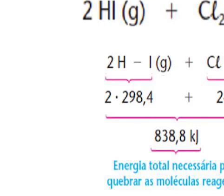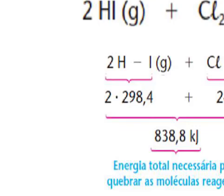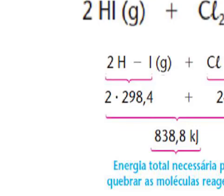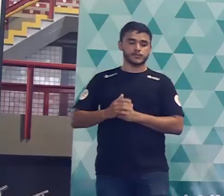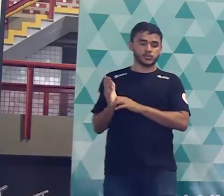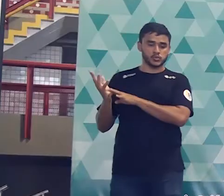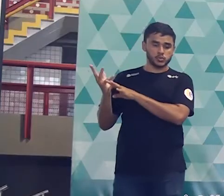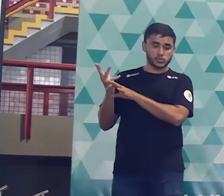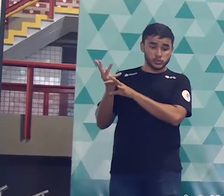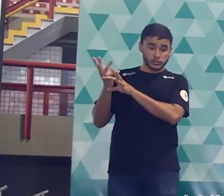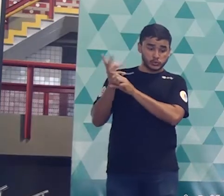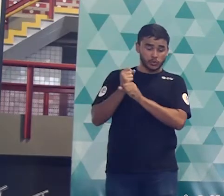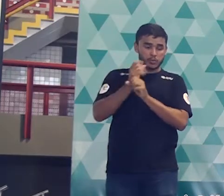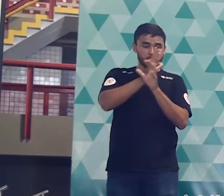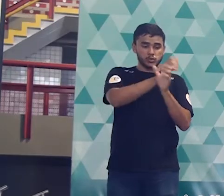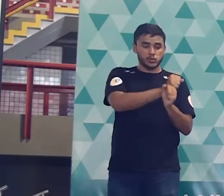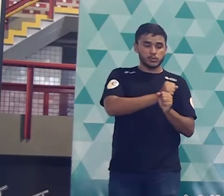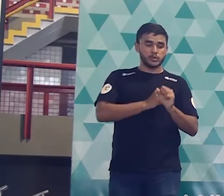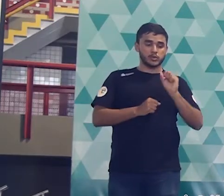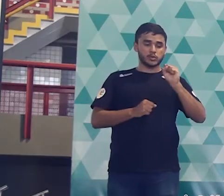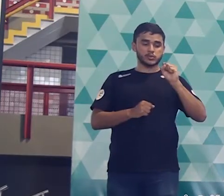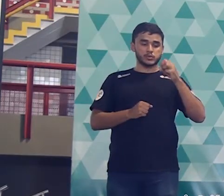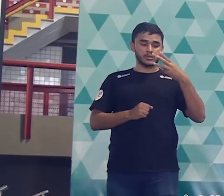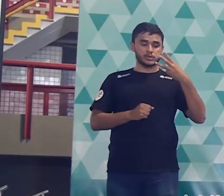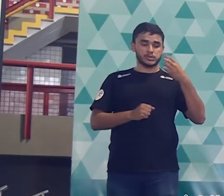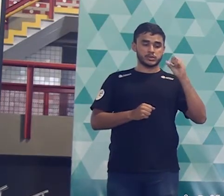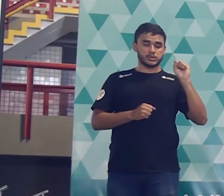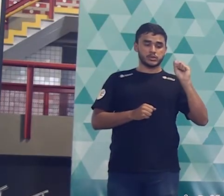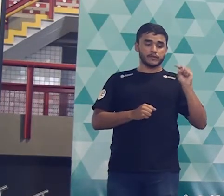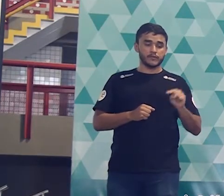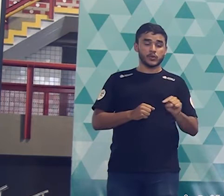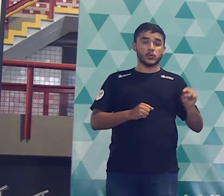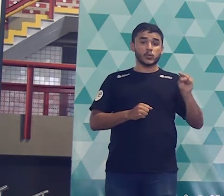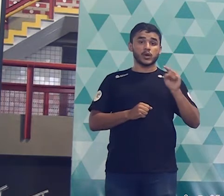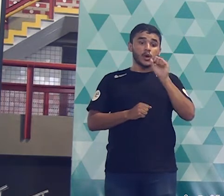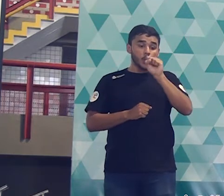838,8 de energia para os reagentes e